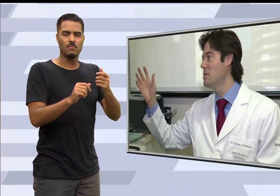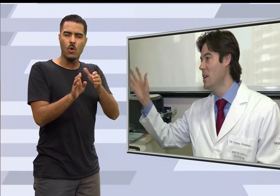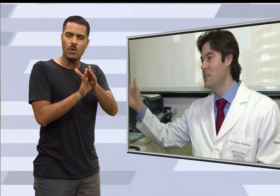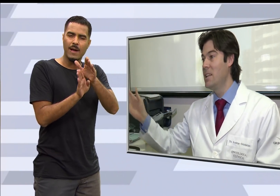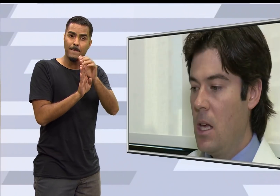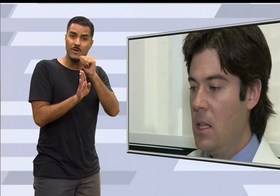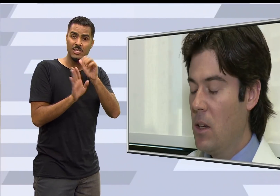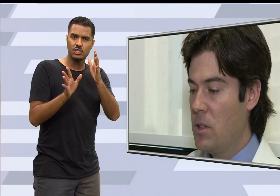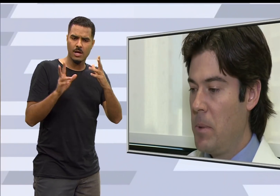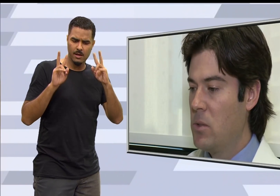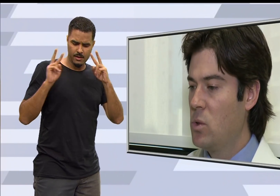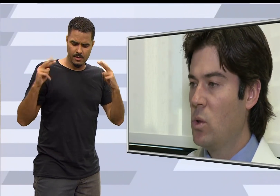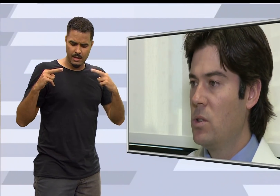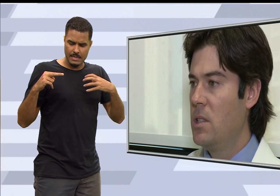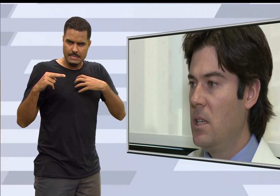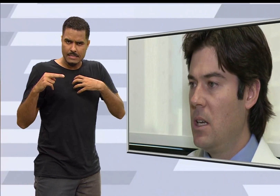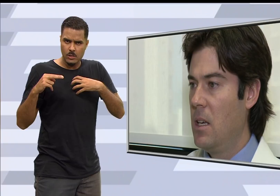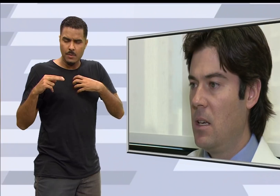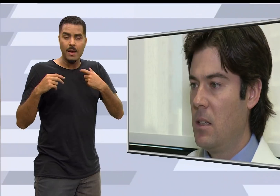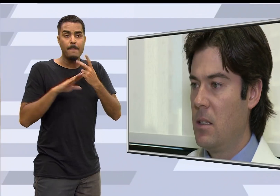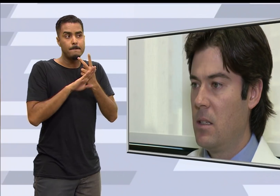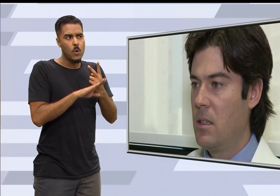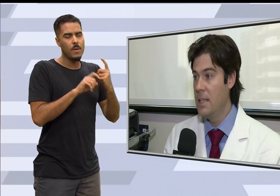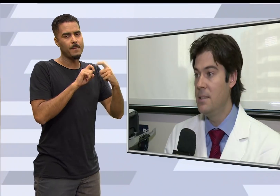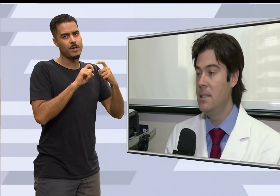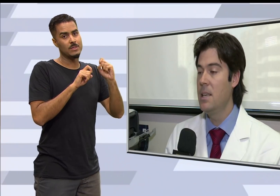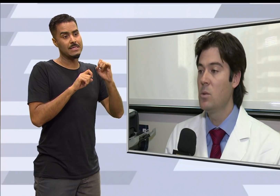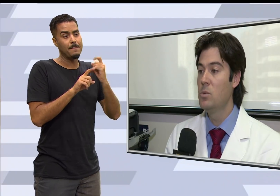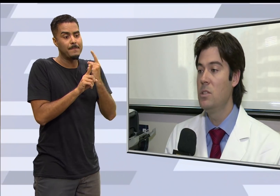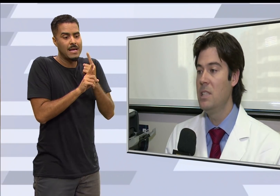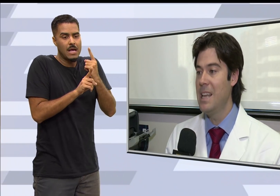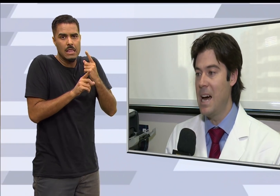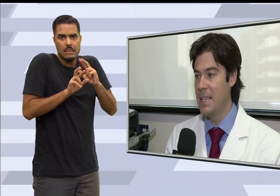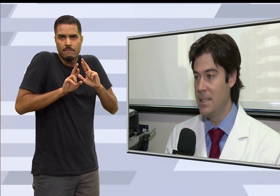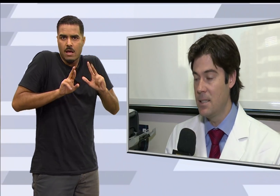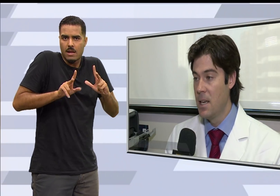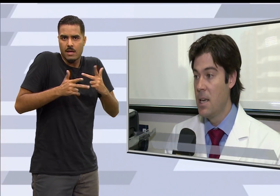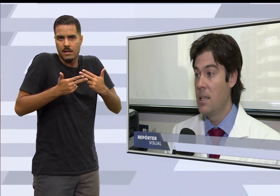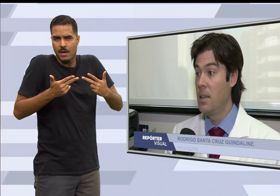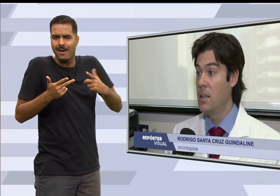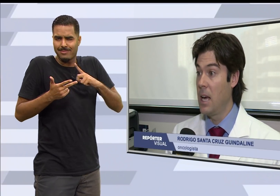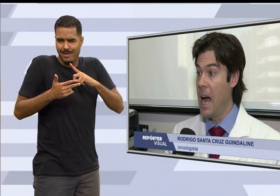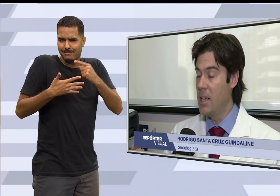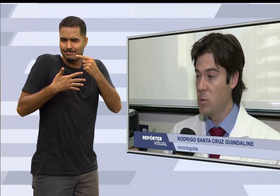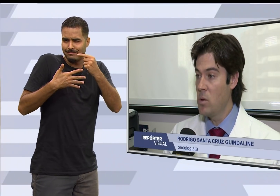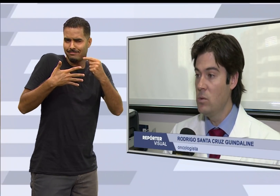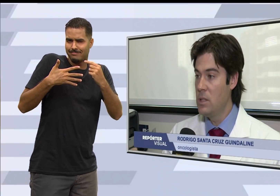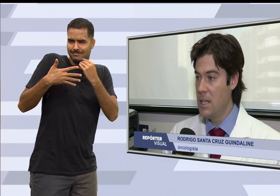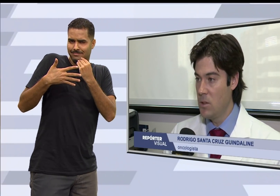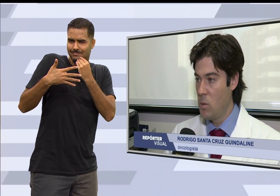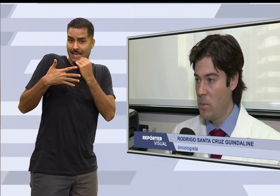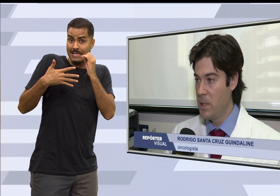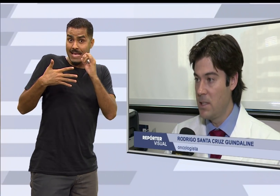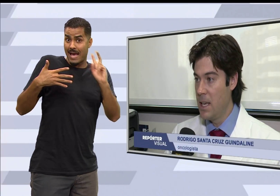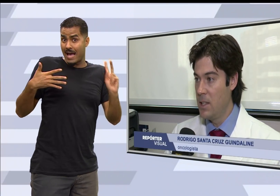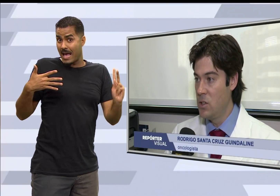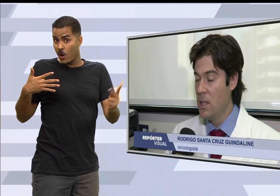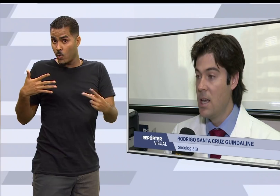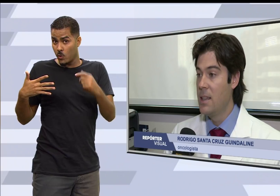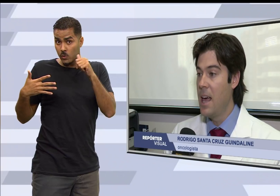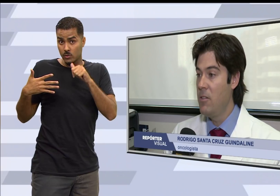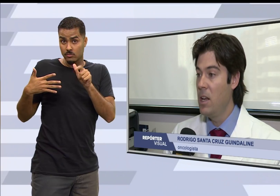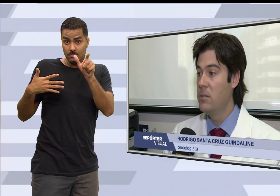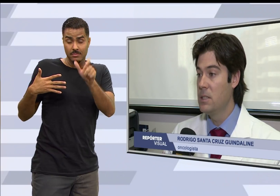possíveis sintomas e procurar sempre um médico. Existem alguns sinais que, caso aconteçam com a